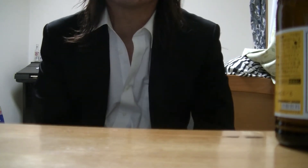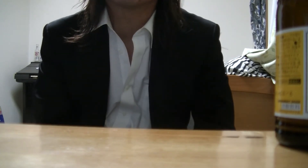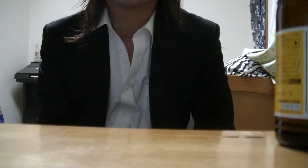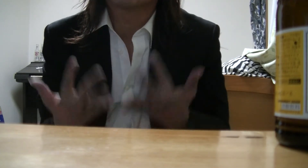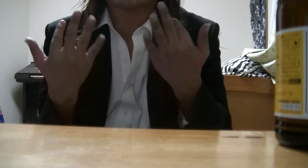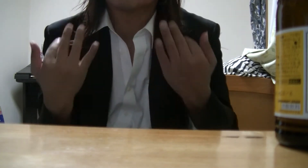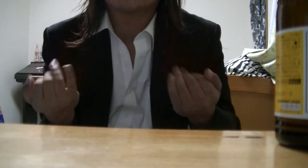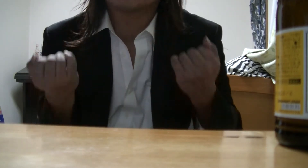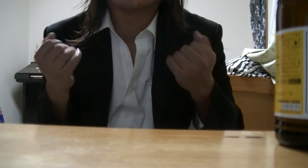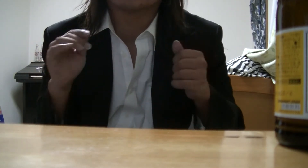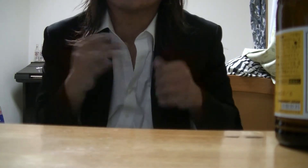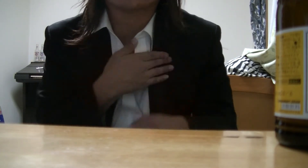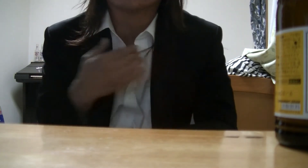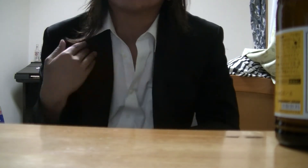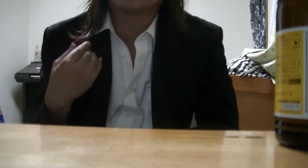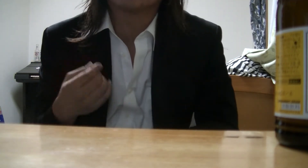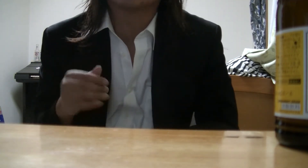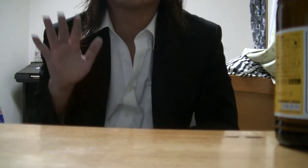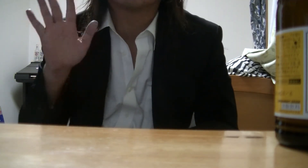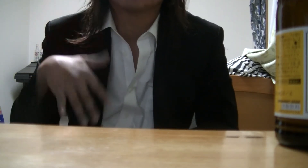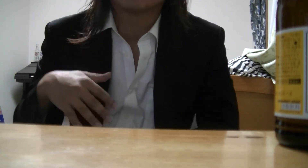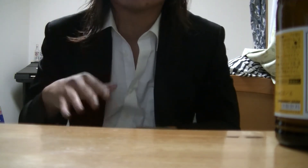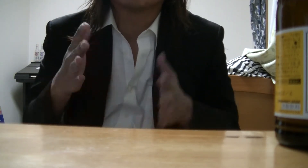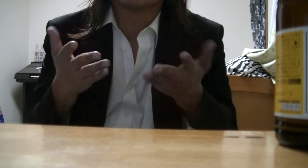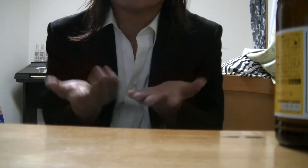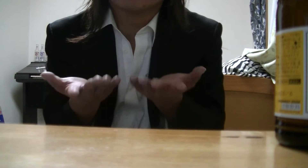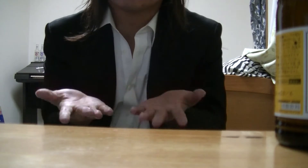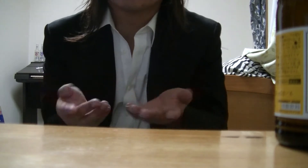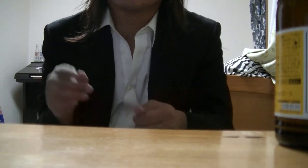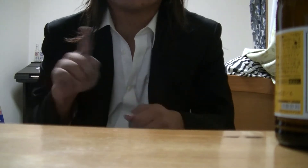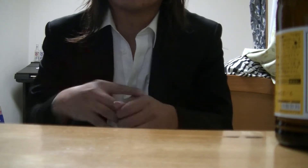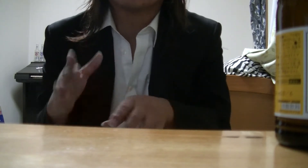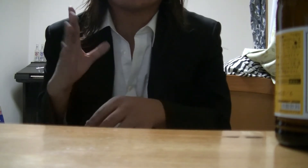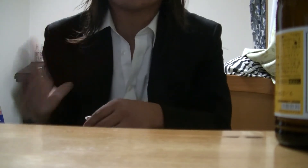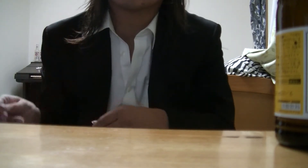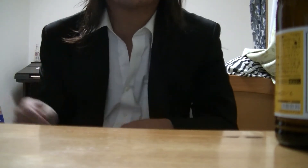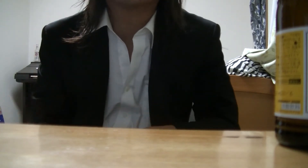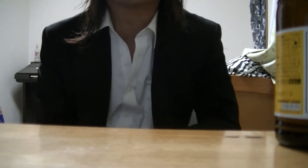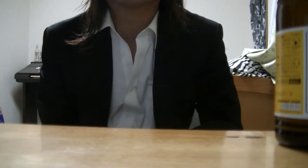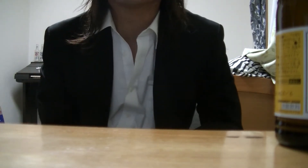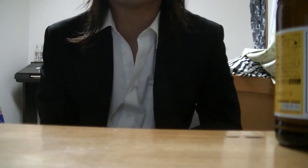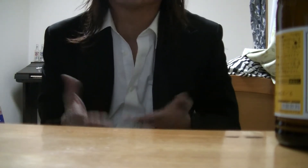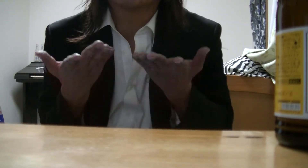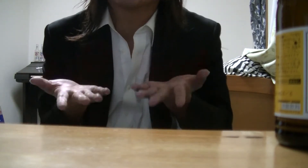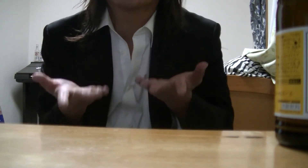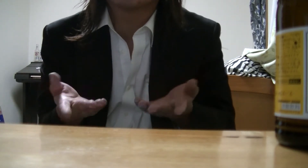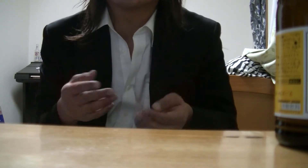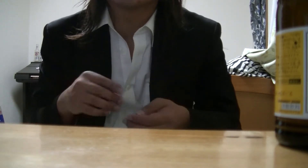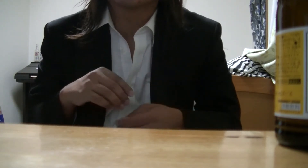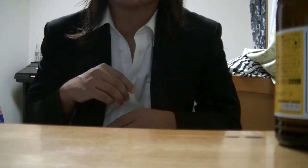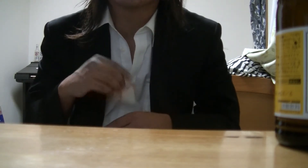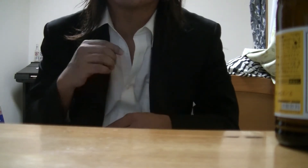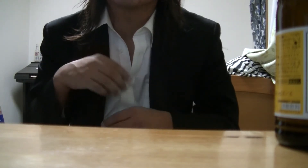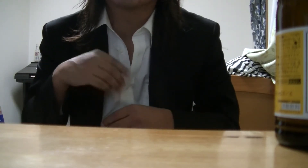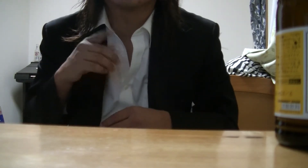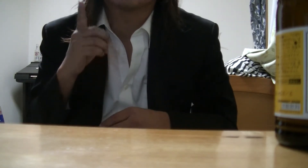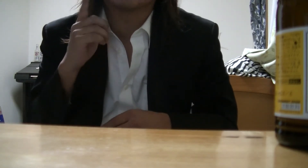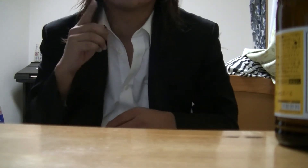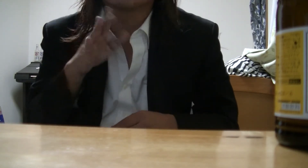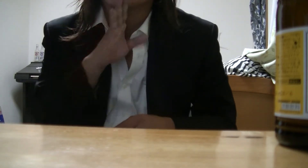です。さあ本に戻ります。本というのは匿名で書いてる人いません。出版